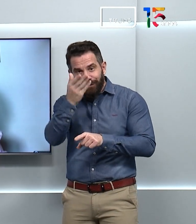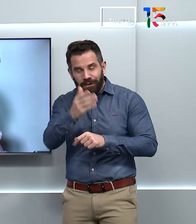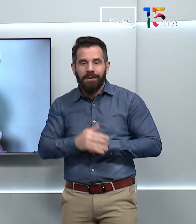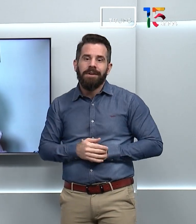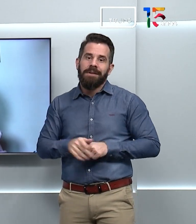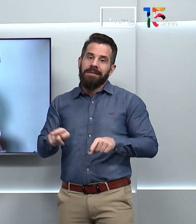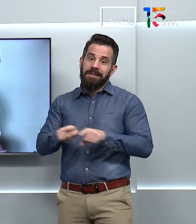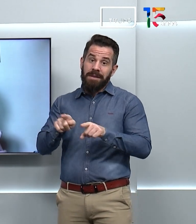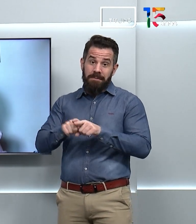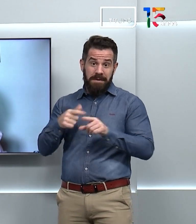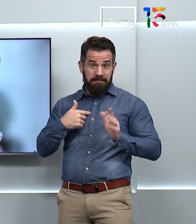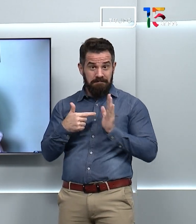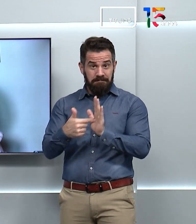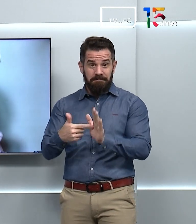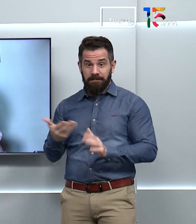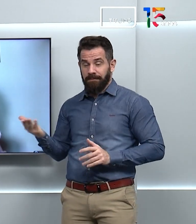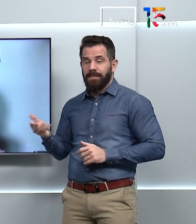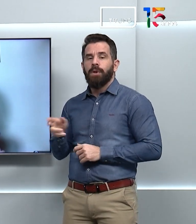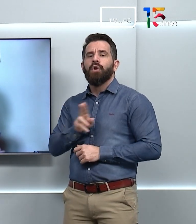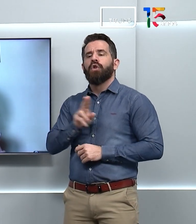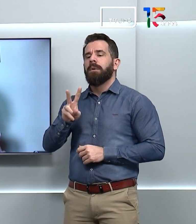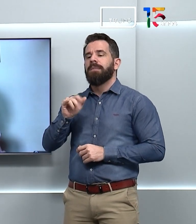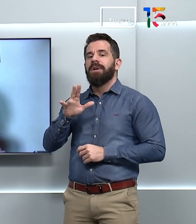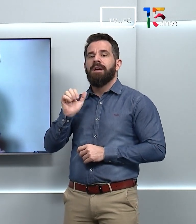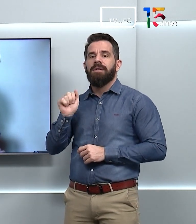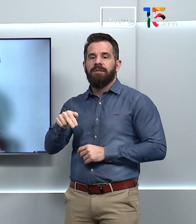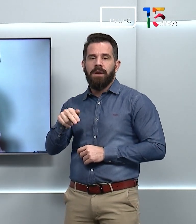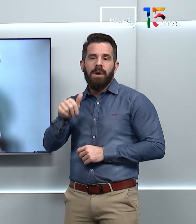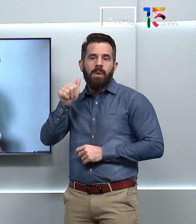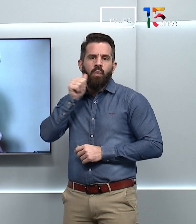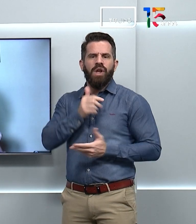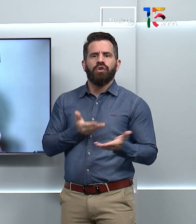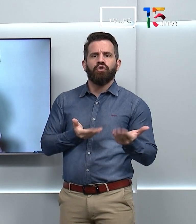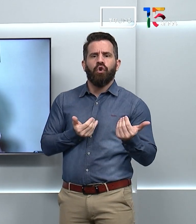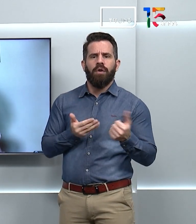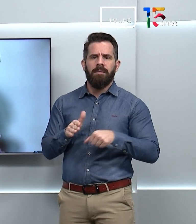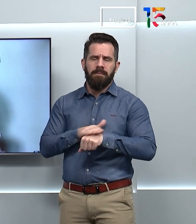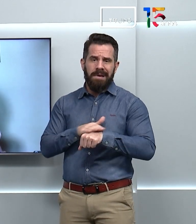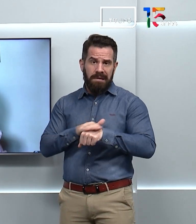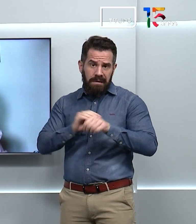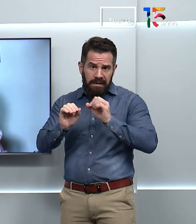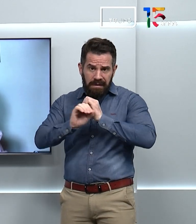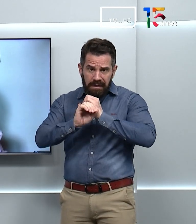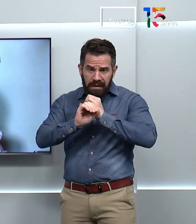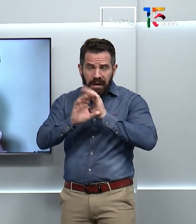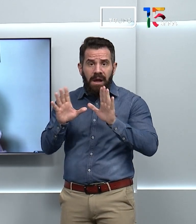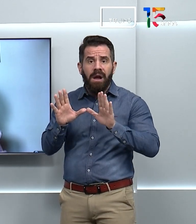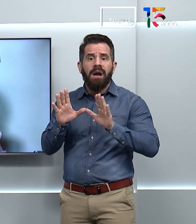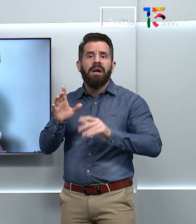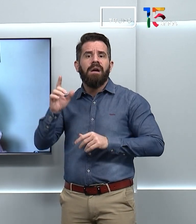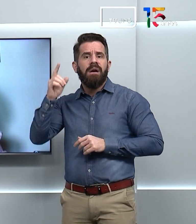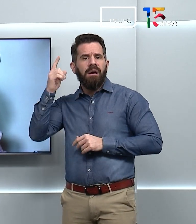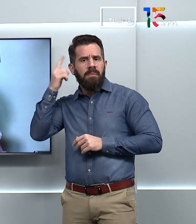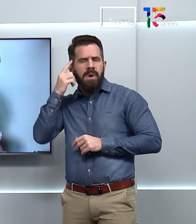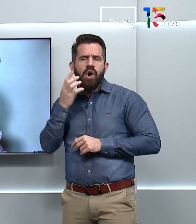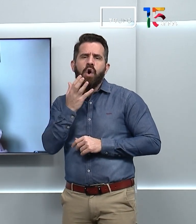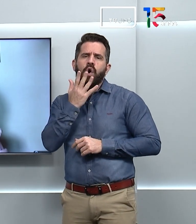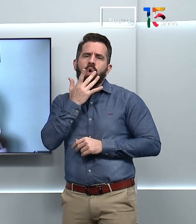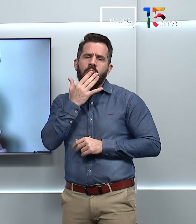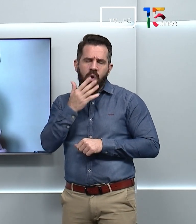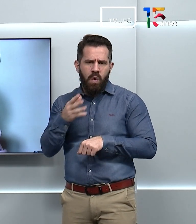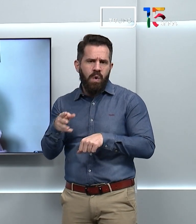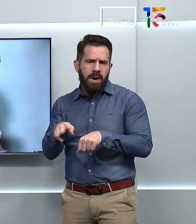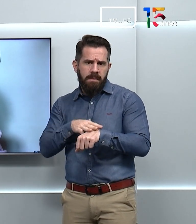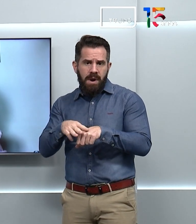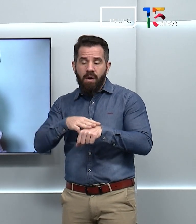me apresentar. Eu sou a Vivian, eu sou uma jovem mulher de pele clara, cabelos castanhos